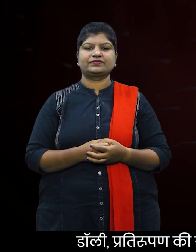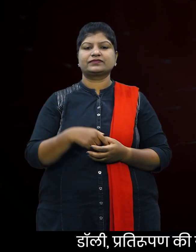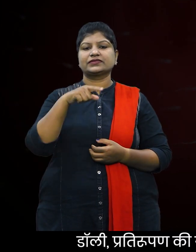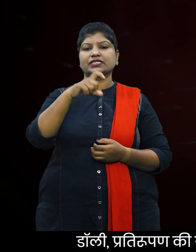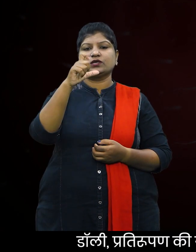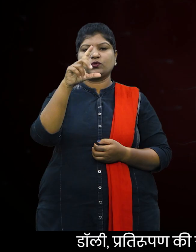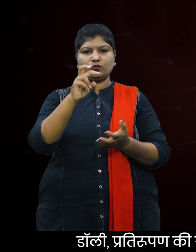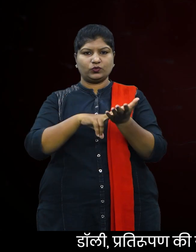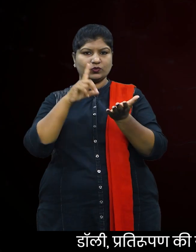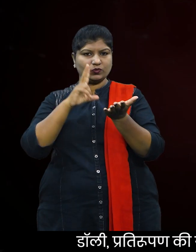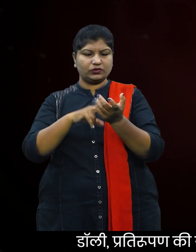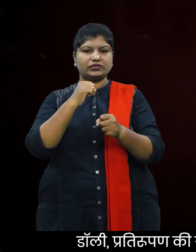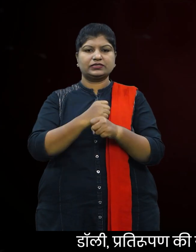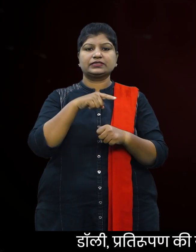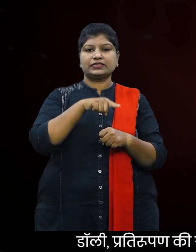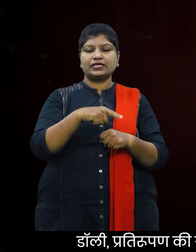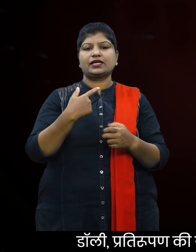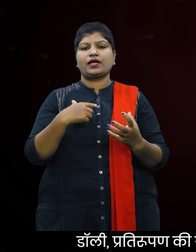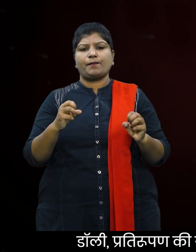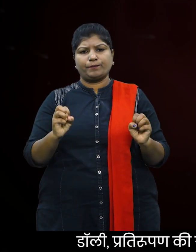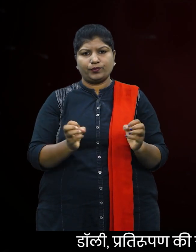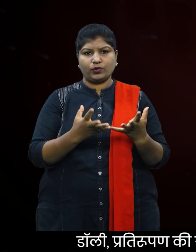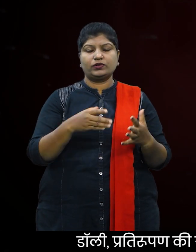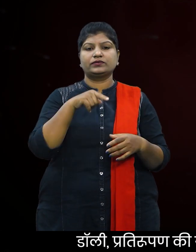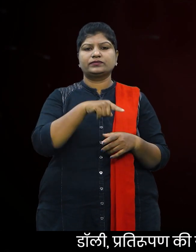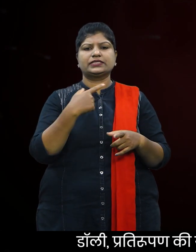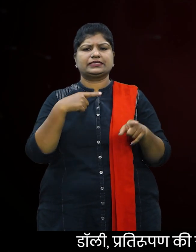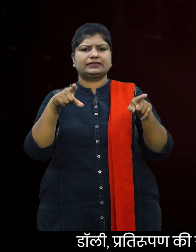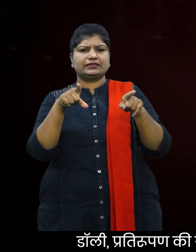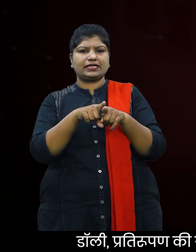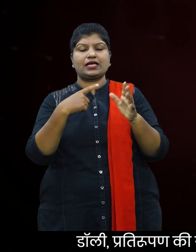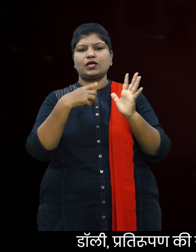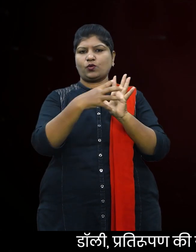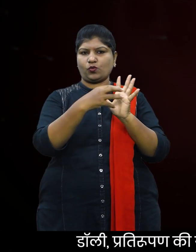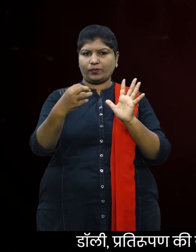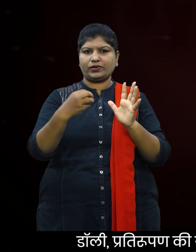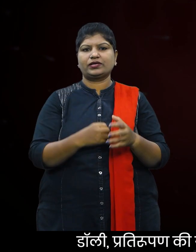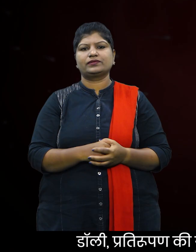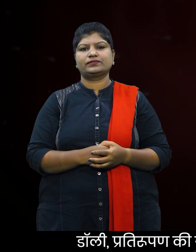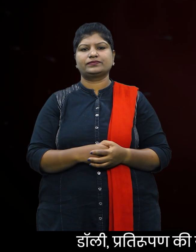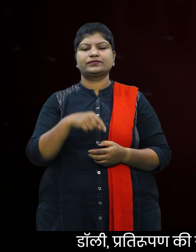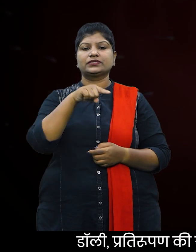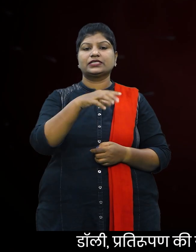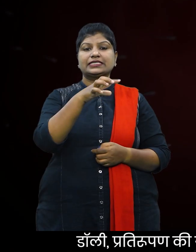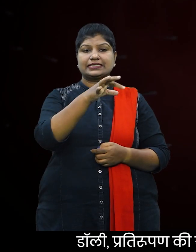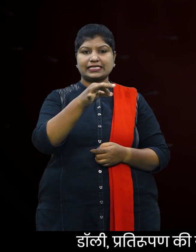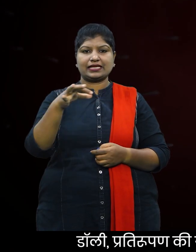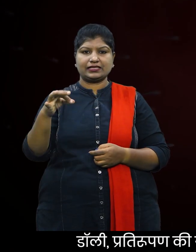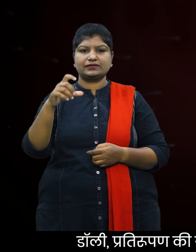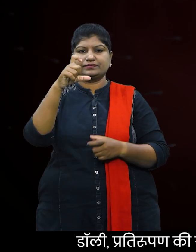डॉली प्रतिरूपण की गई है। बेड़ की कहानी प्रतिरूपण एक